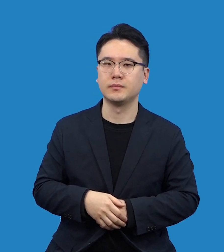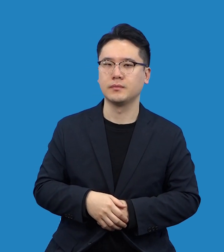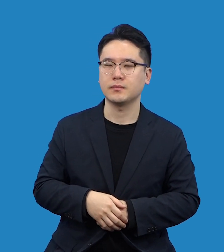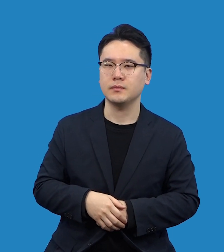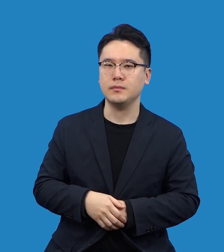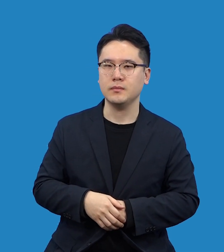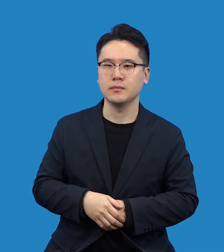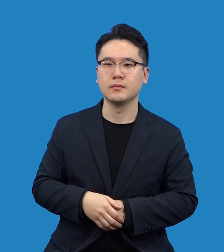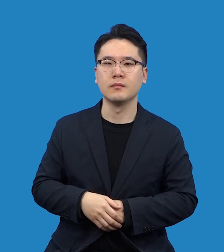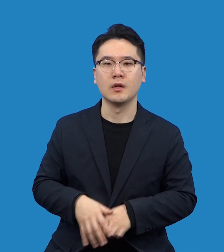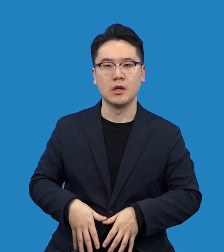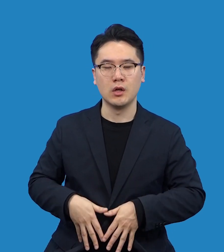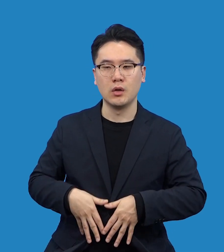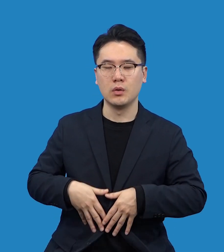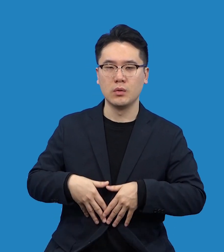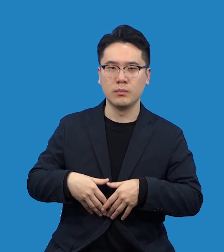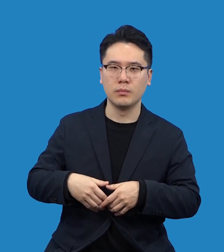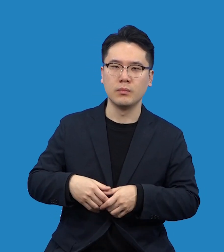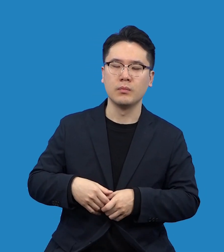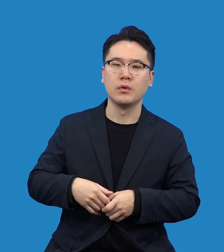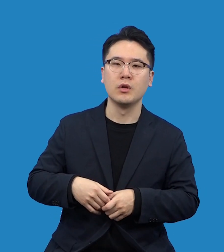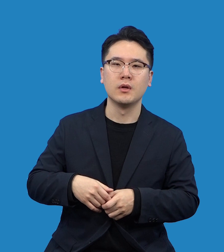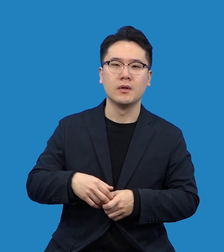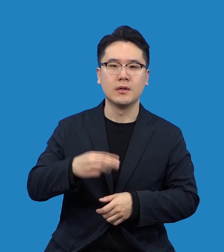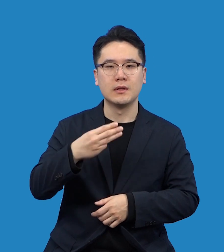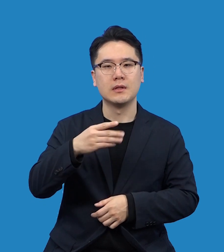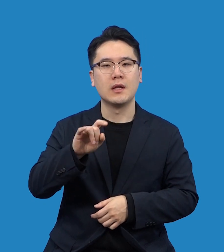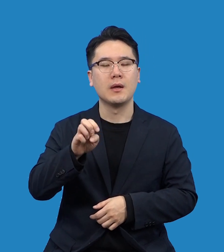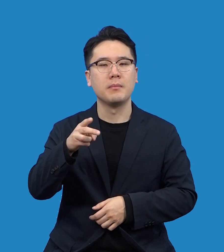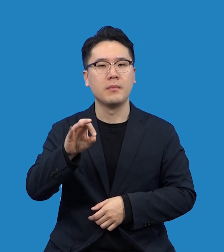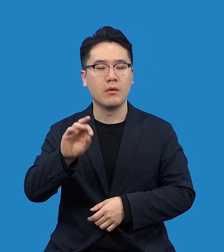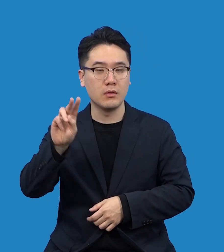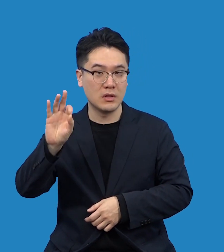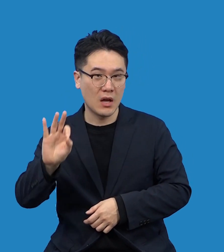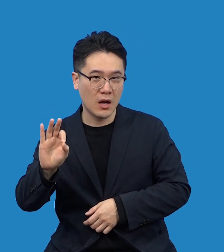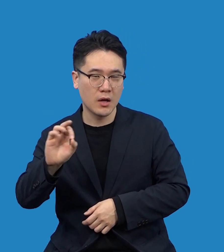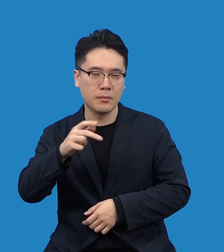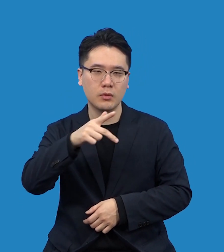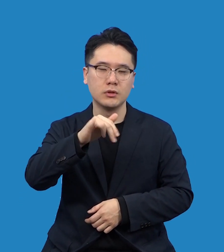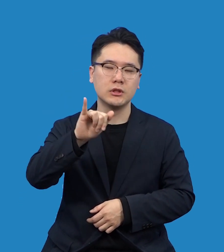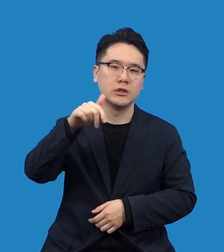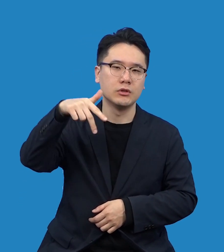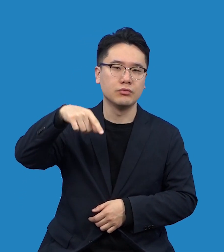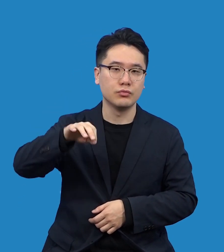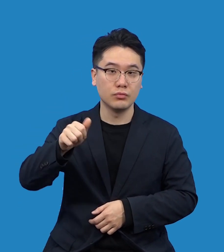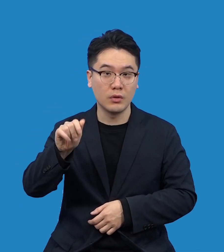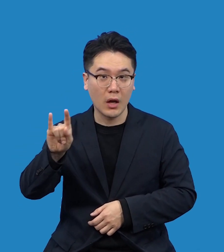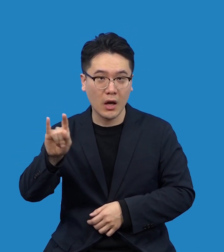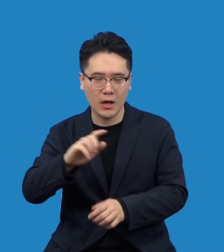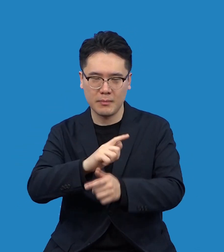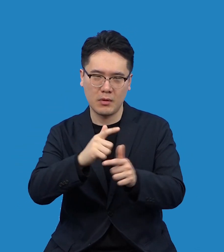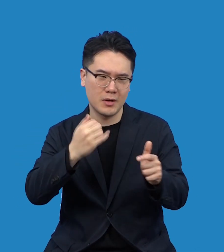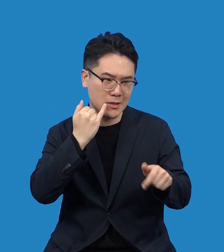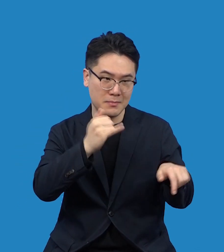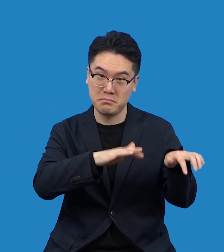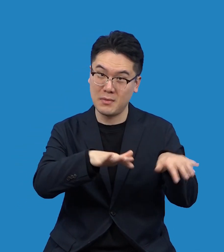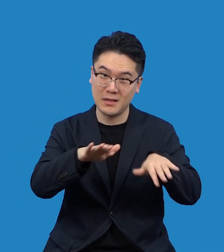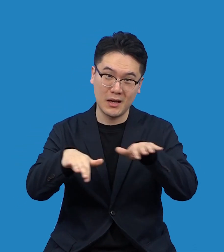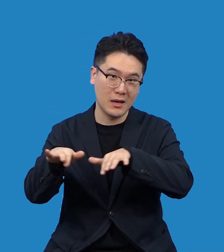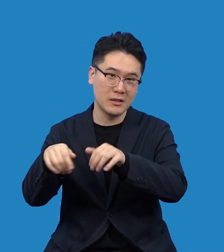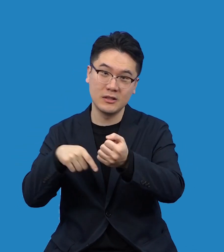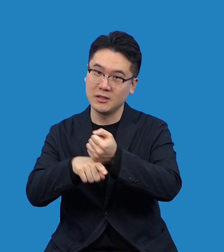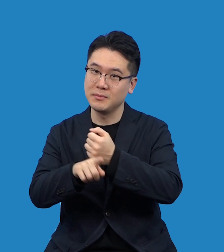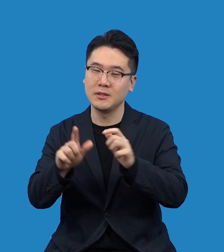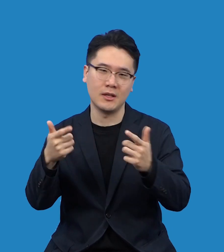뭐 태평양이나 뭐 지중해나 이런 바다가 아니죠. 당시에 이 요한계시록의